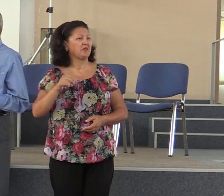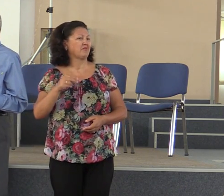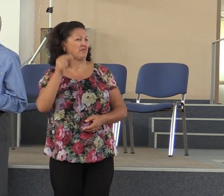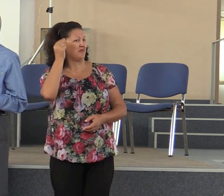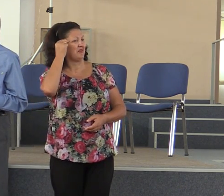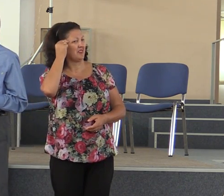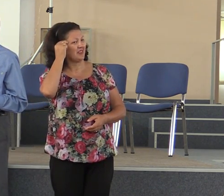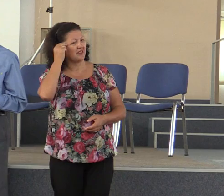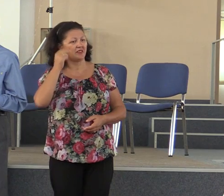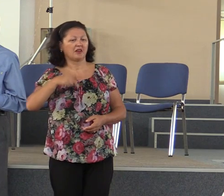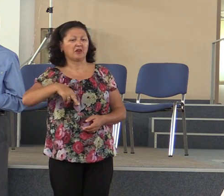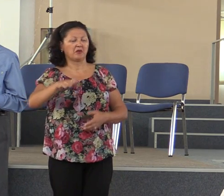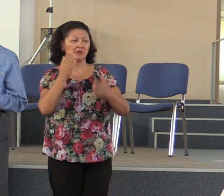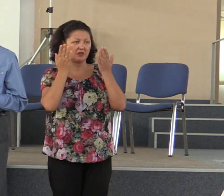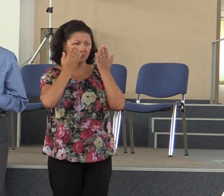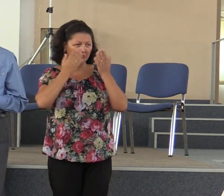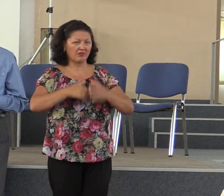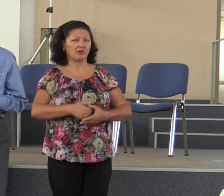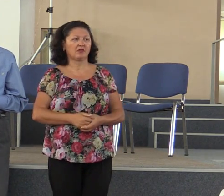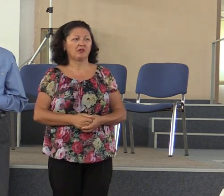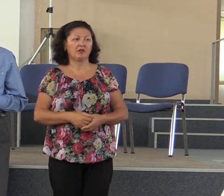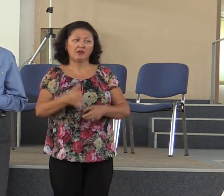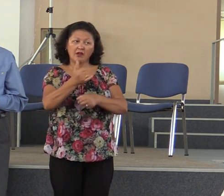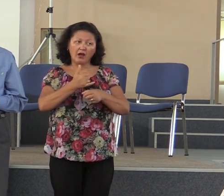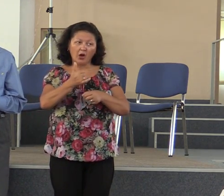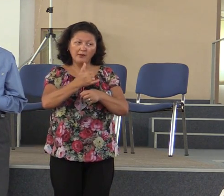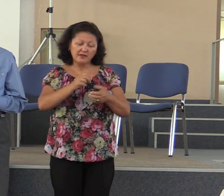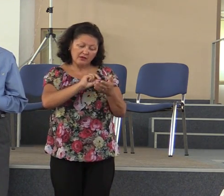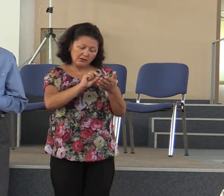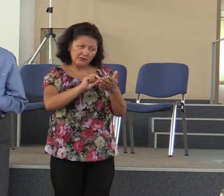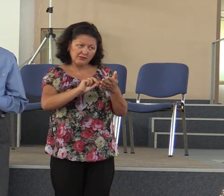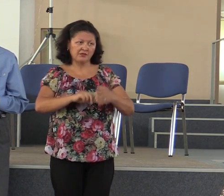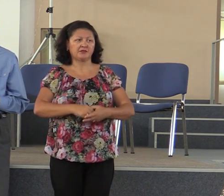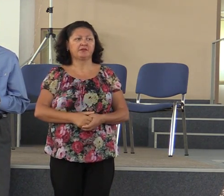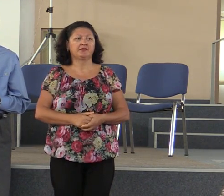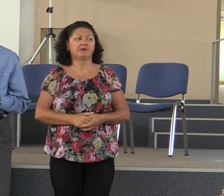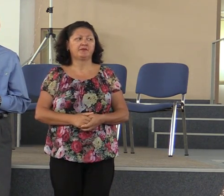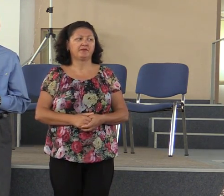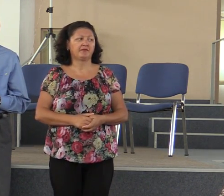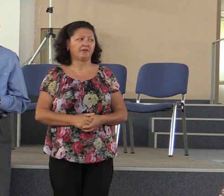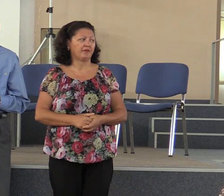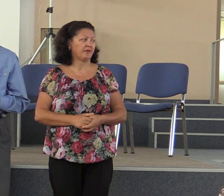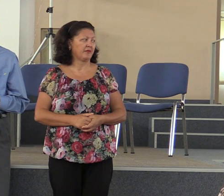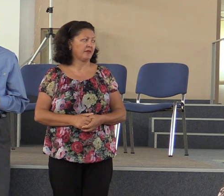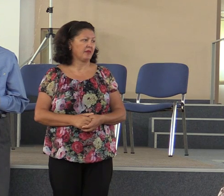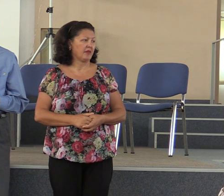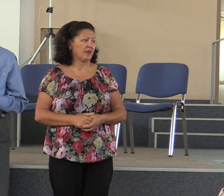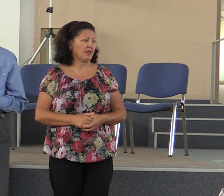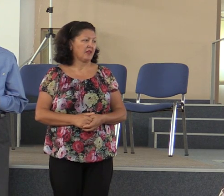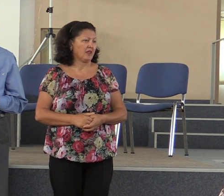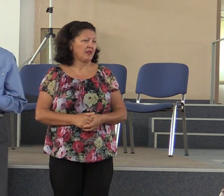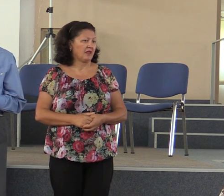școli. They took note. Dar au observat, au notat ceva. That they had been with Jesus. Că